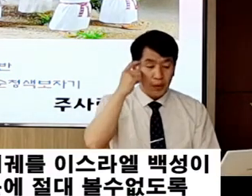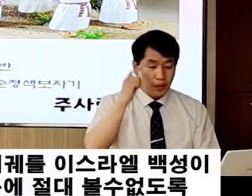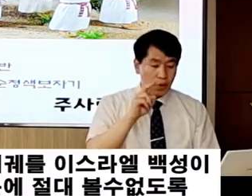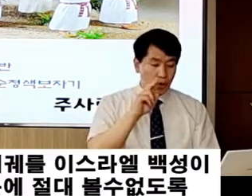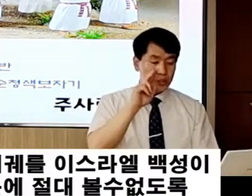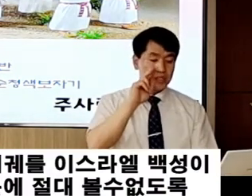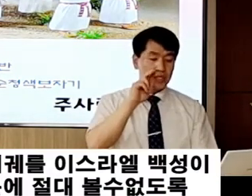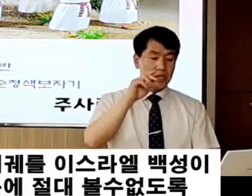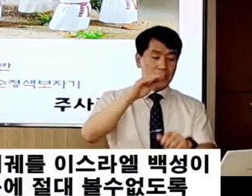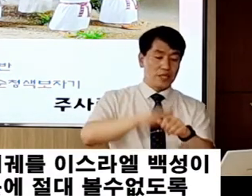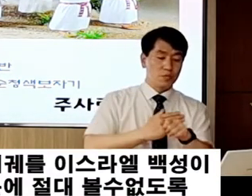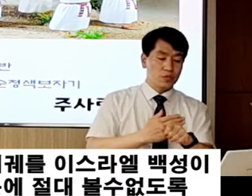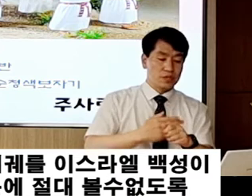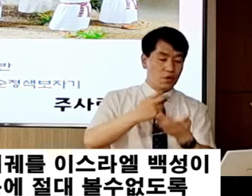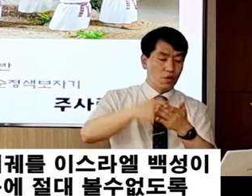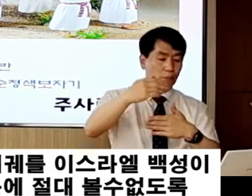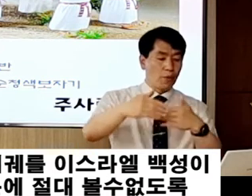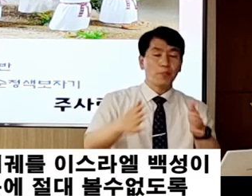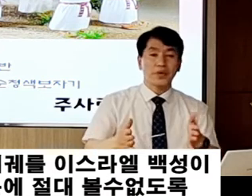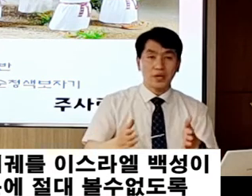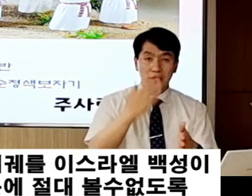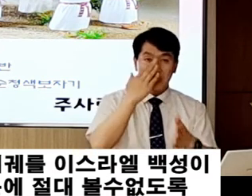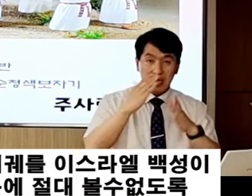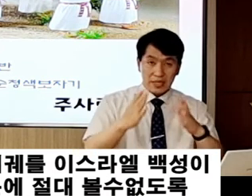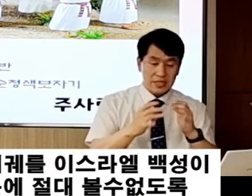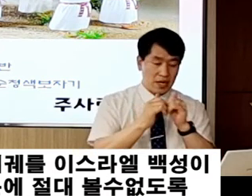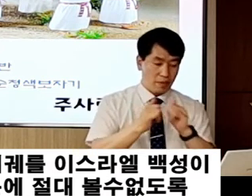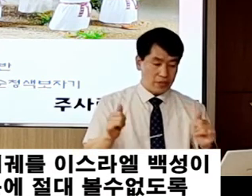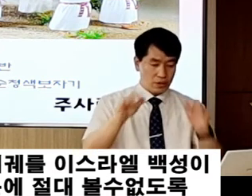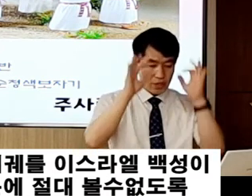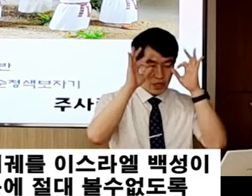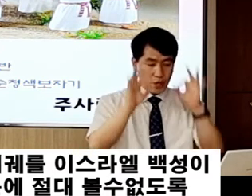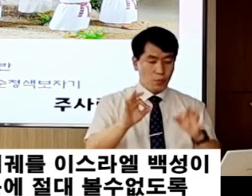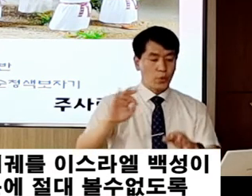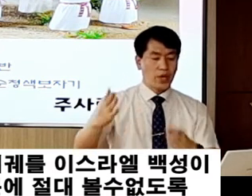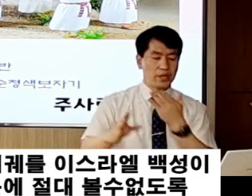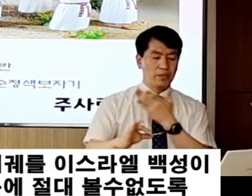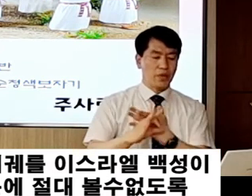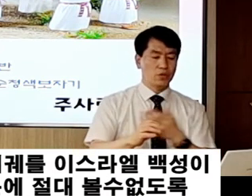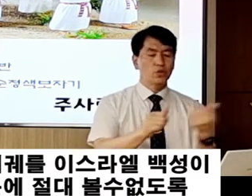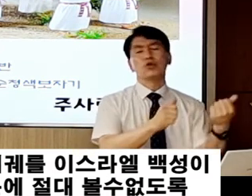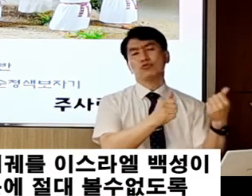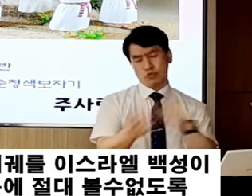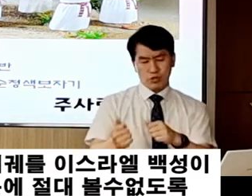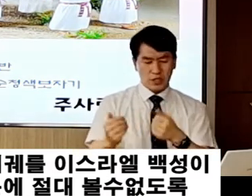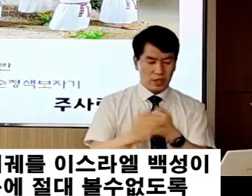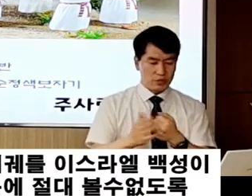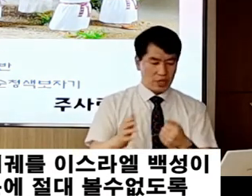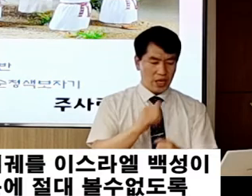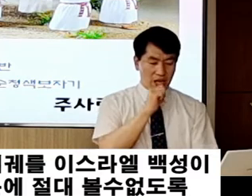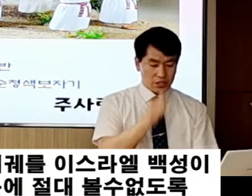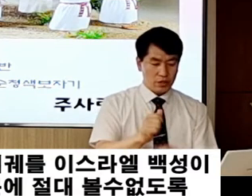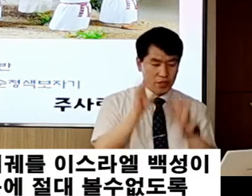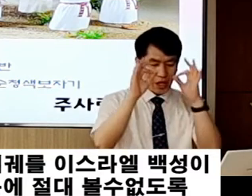왜요? 혹시 잘못해서 법궤를 이스라엘 백성이 보게 되면 죽기 때문에 절대